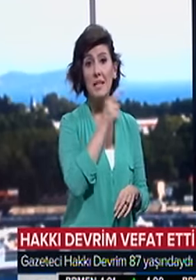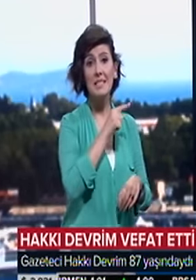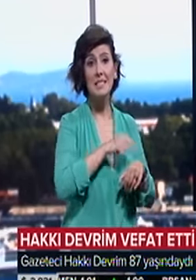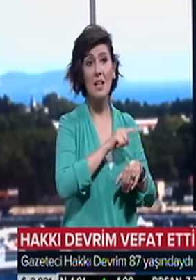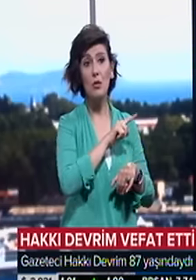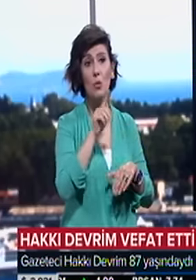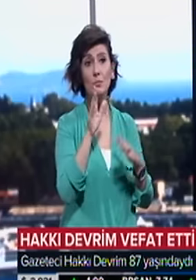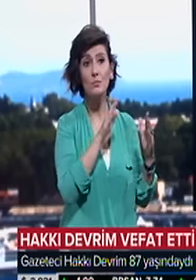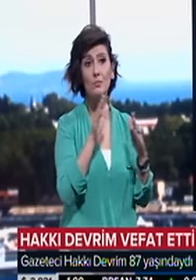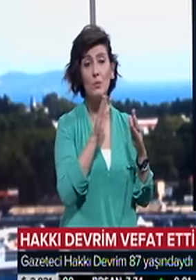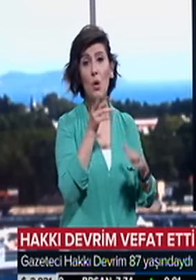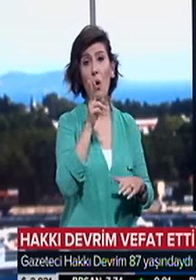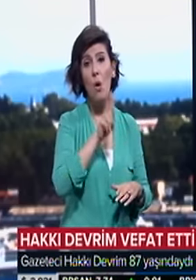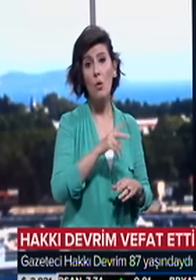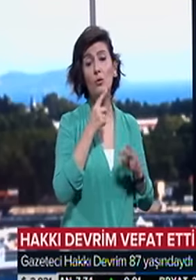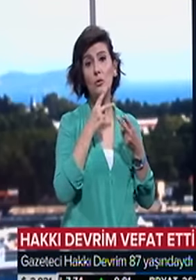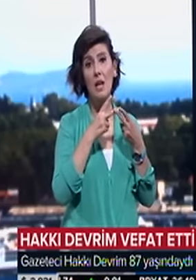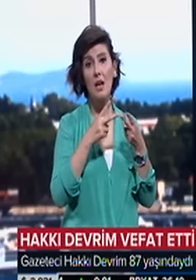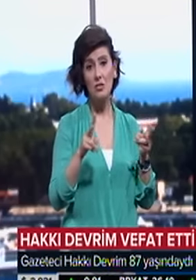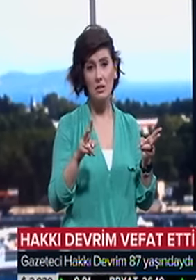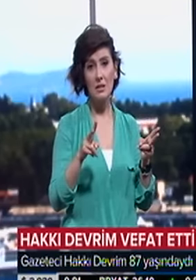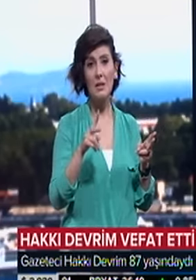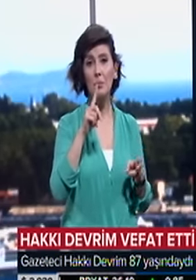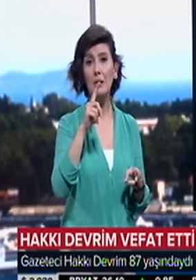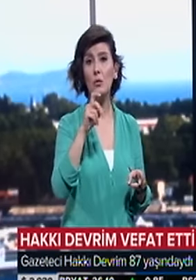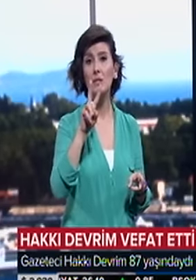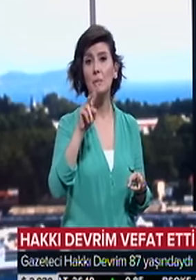babasının saat 10 sularında hayatını kaybettiğini açıkladı.